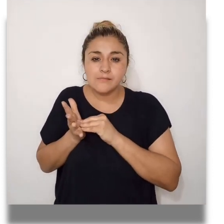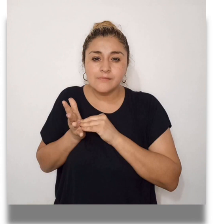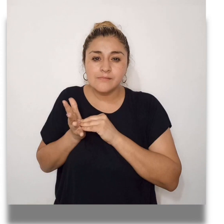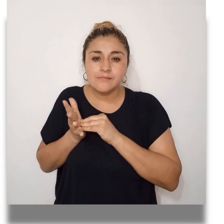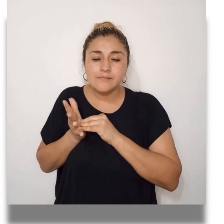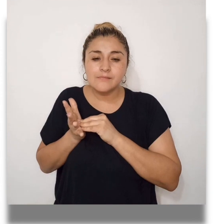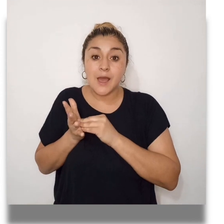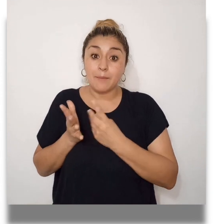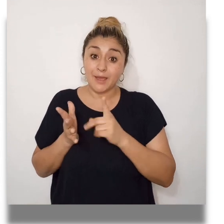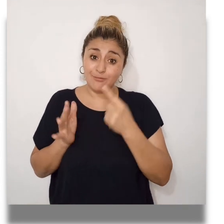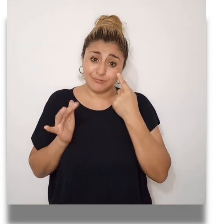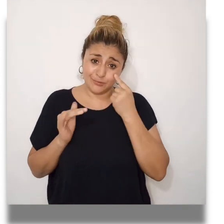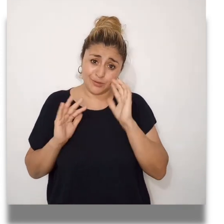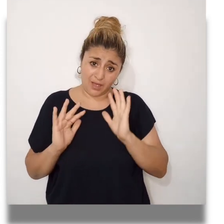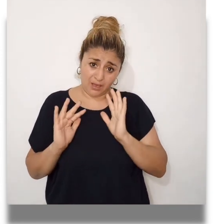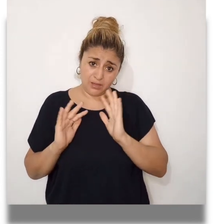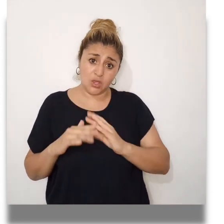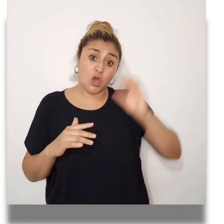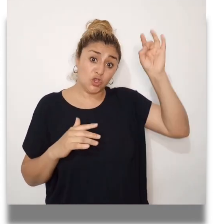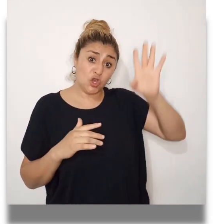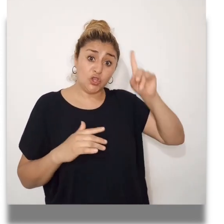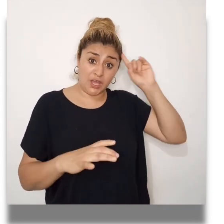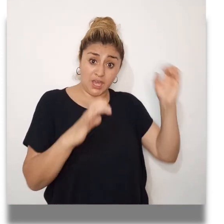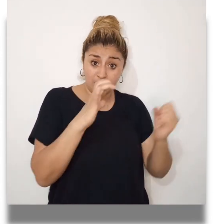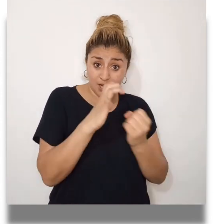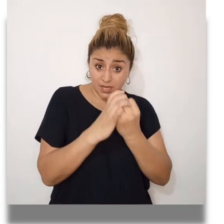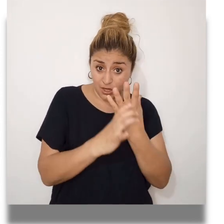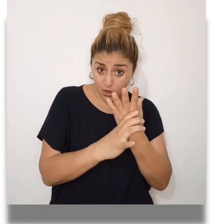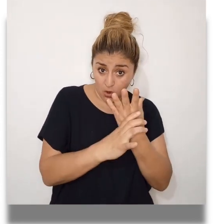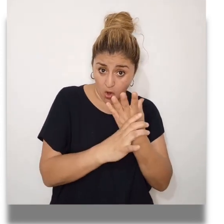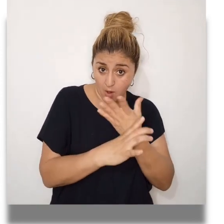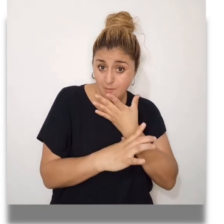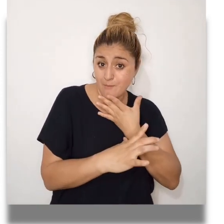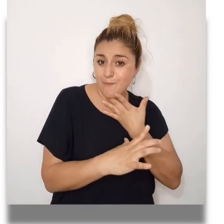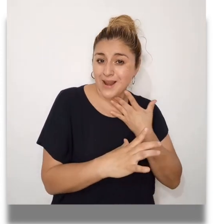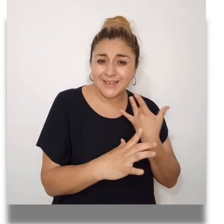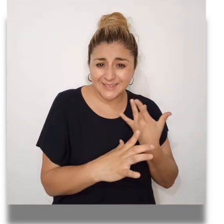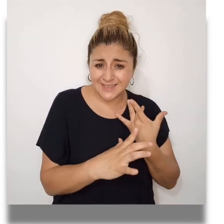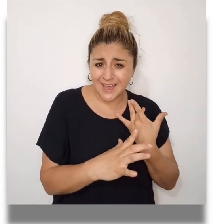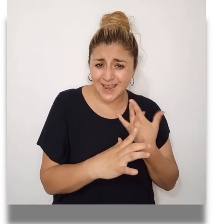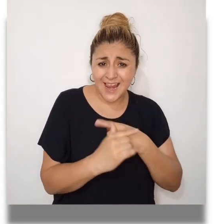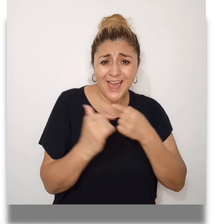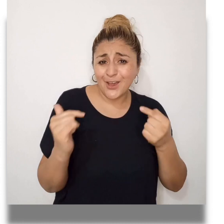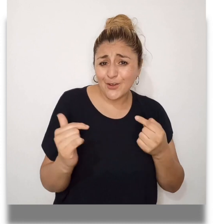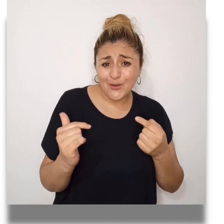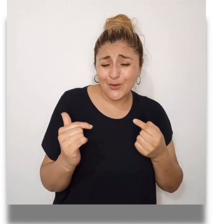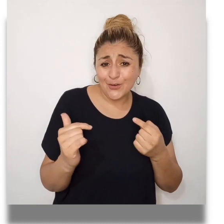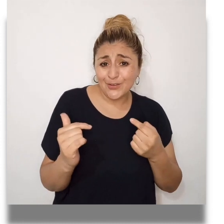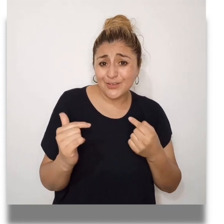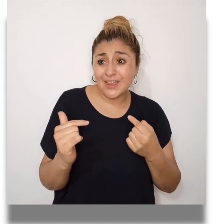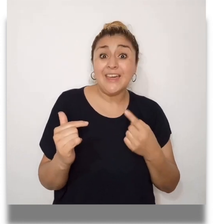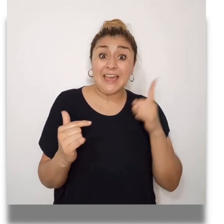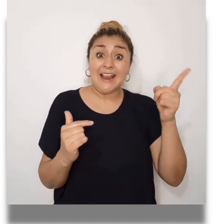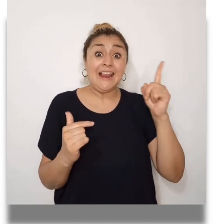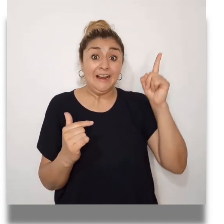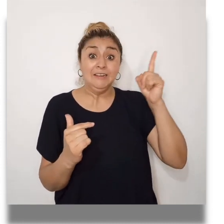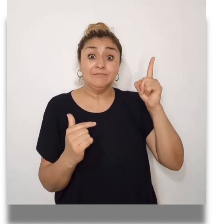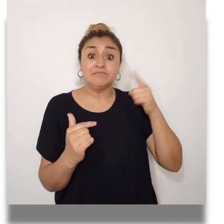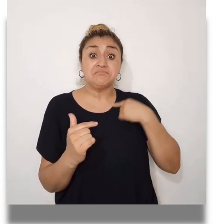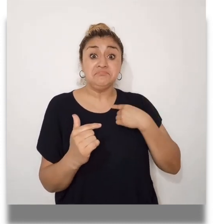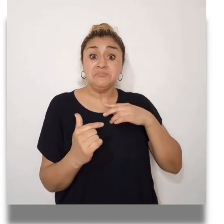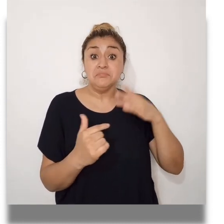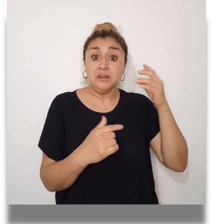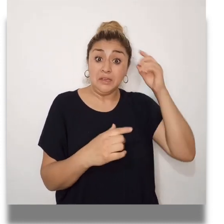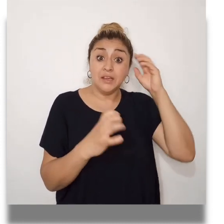es Dios. Il l'a créé pour se réjouir. Él lo creó para que lo gocemos. Et la sagesse n'est